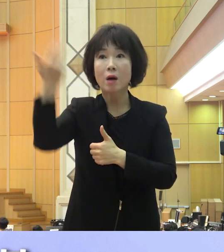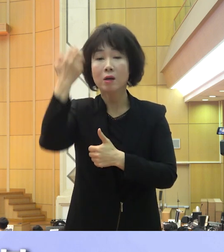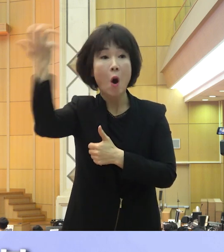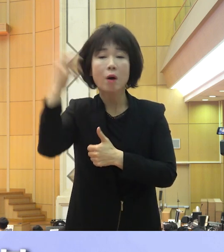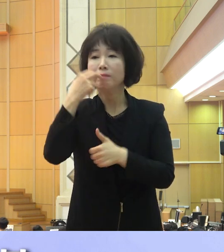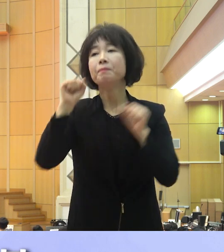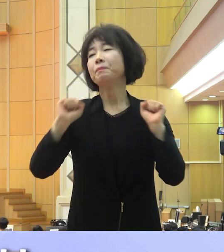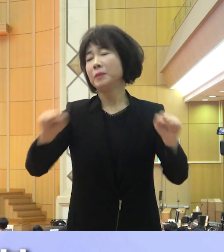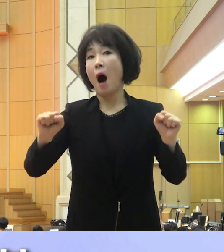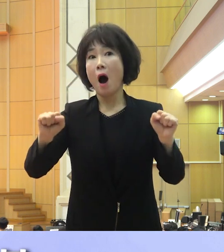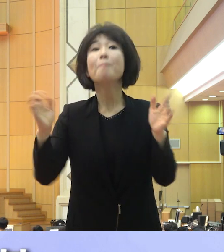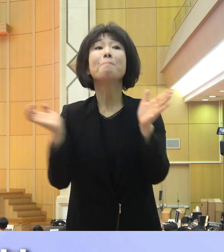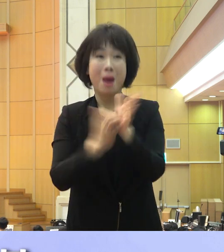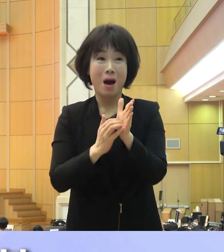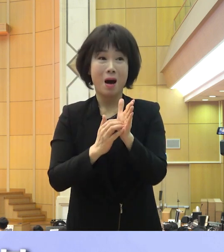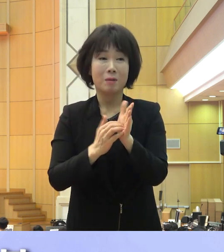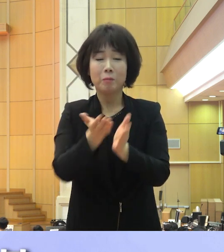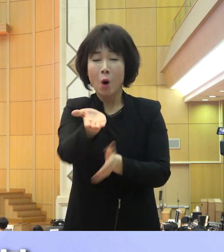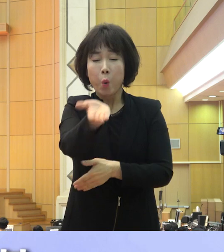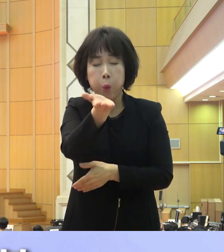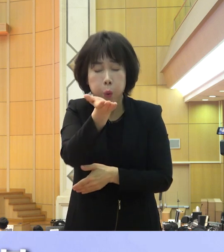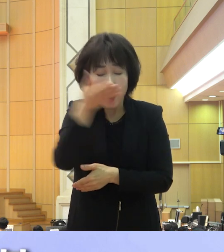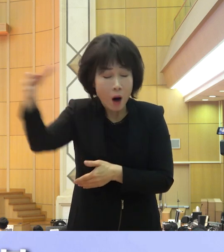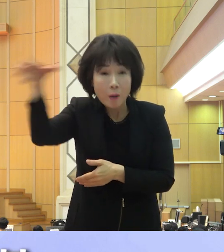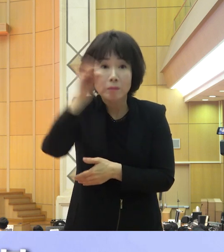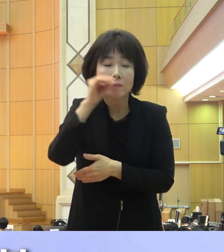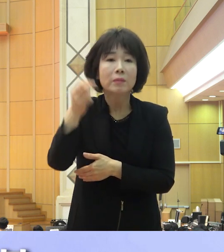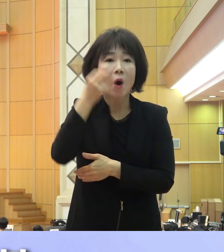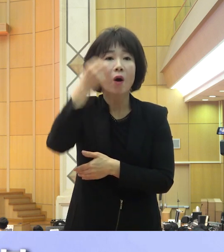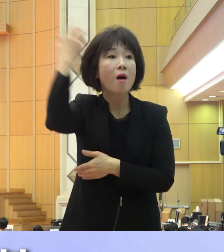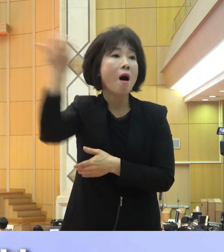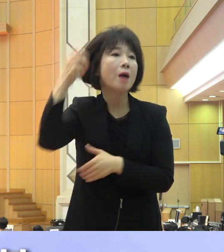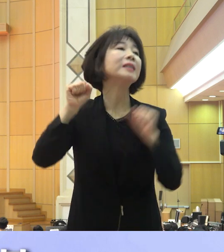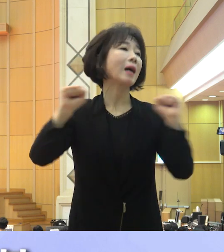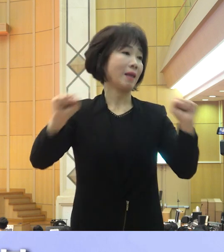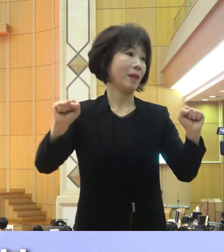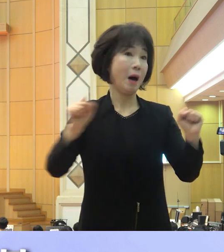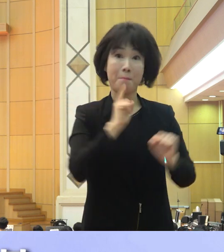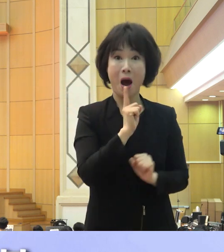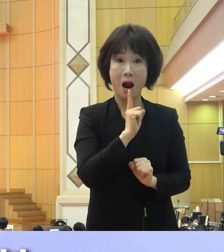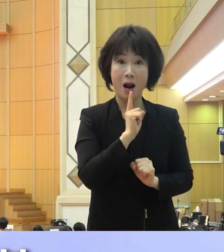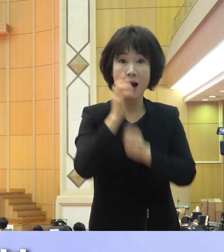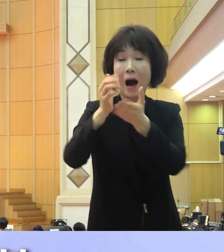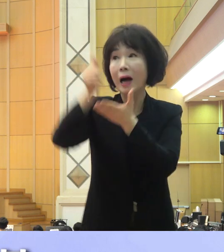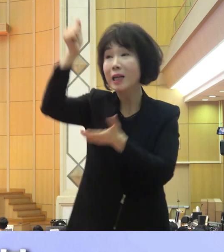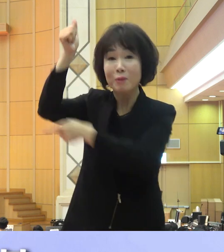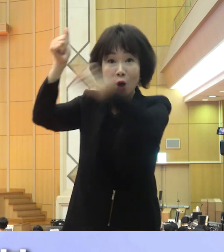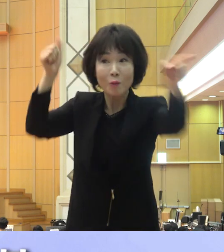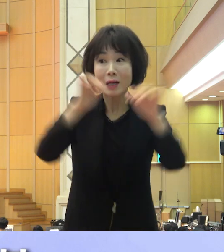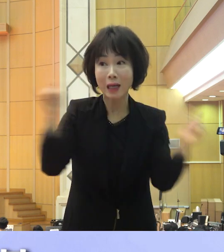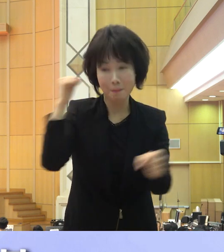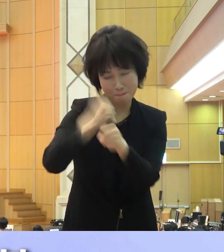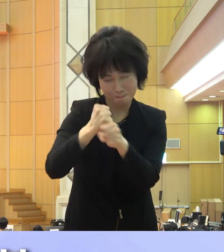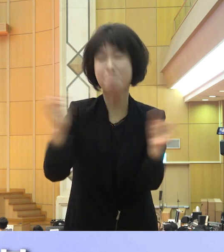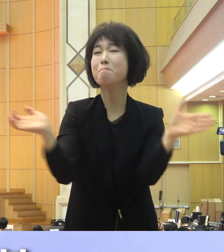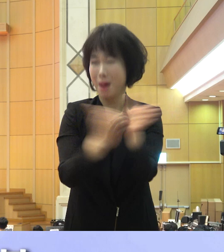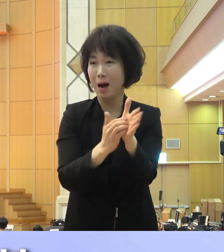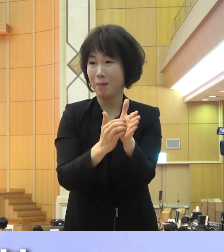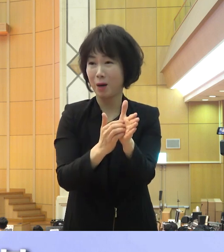살아있는 영이 되었다, 이런 말씀입니다. 이렇게 하나님께서 사람을